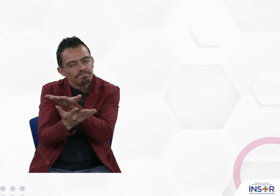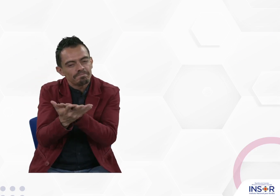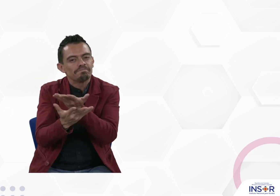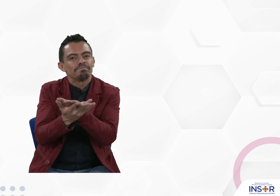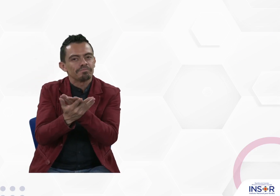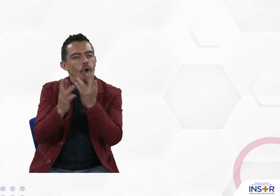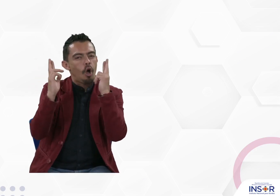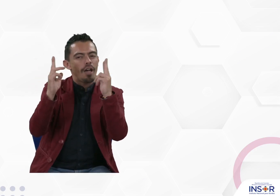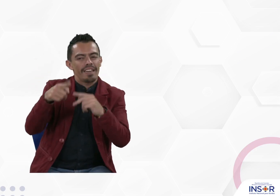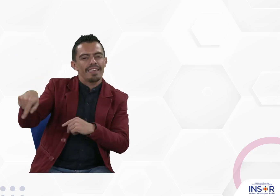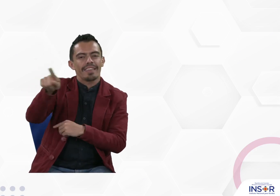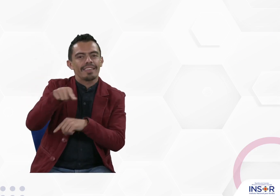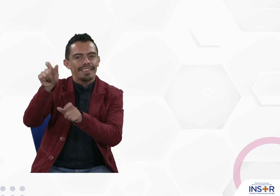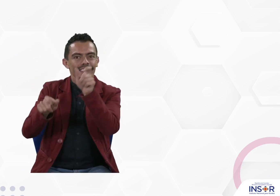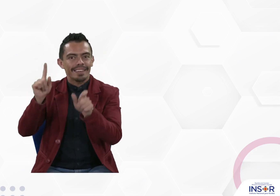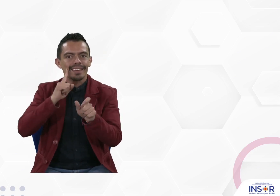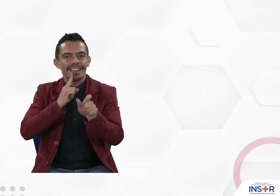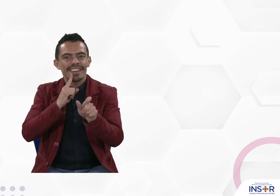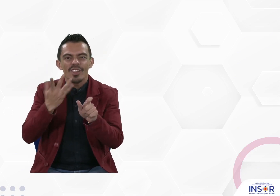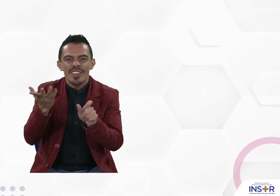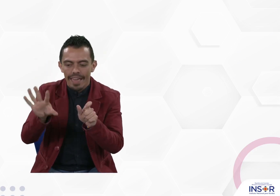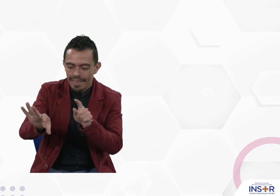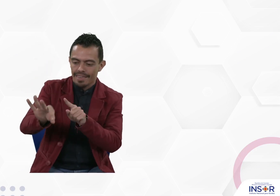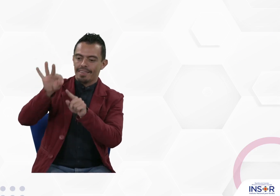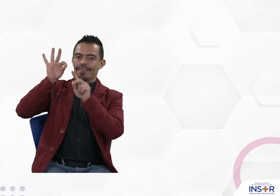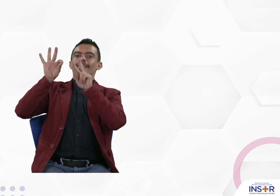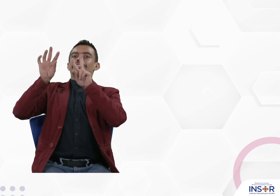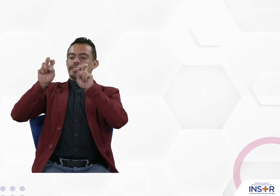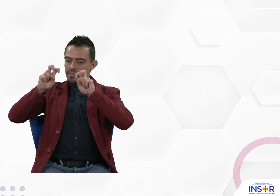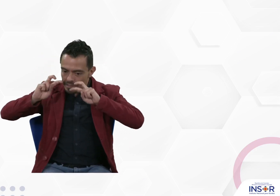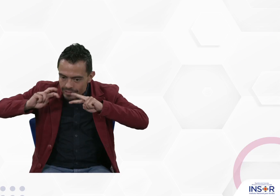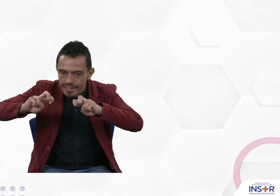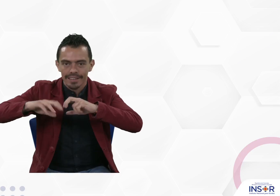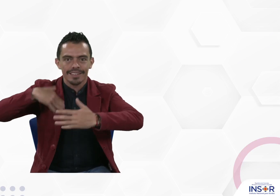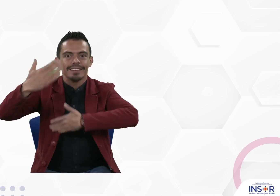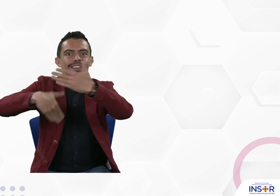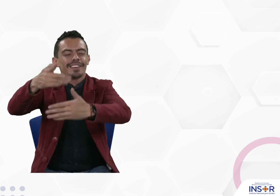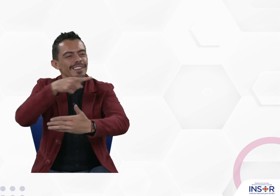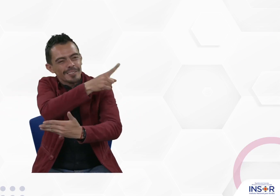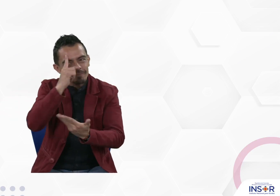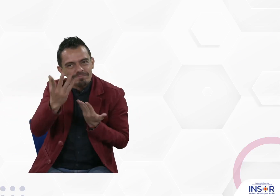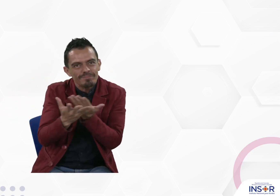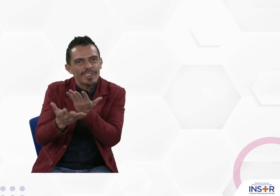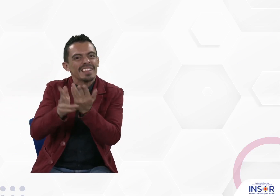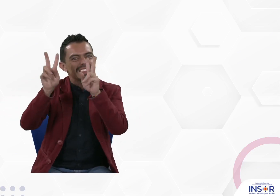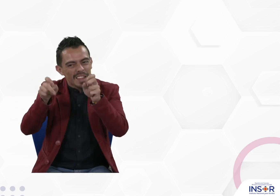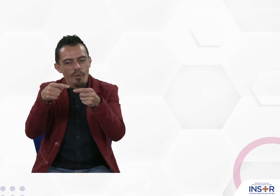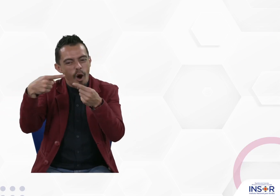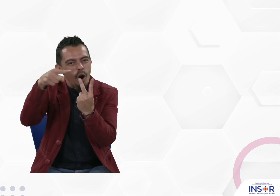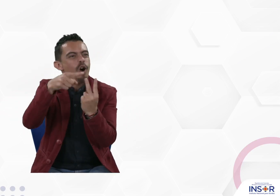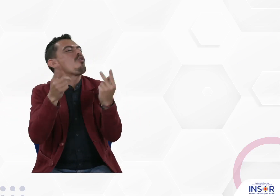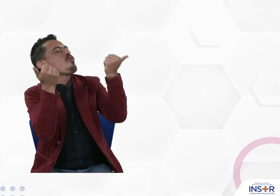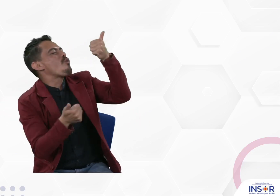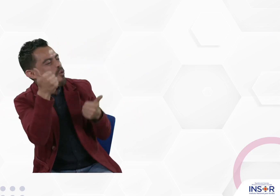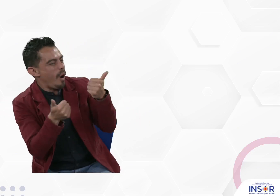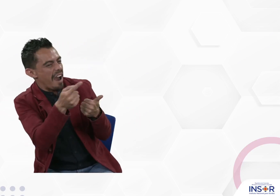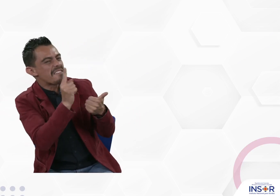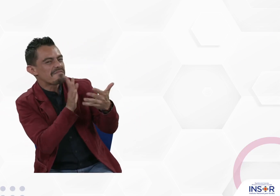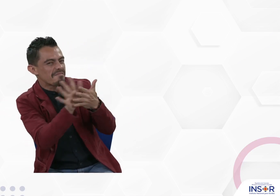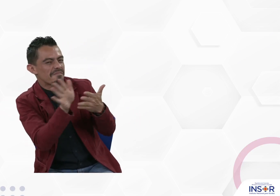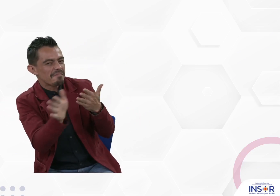nuestros invitados, ¿qué resaltarían en términos de importancia investigar como miembros de la comunidad y